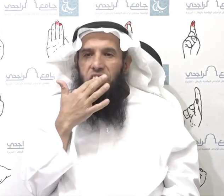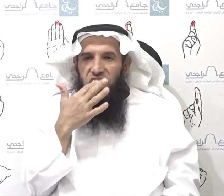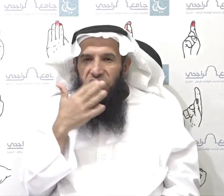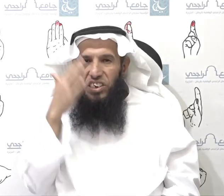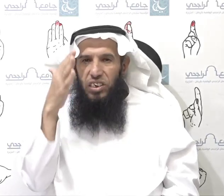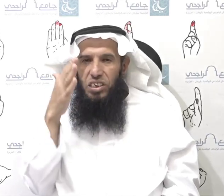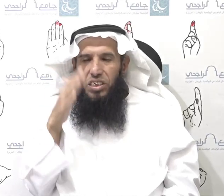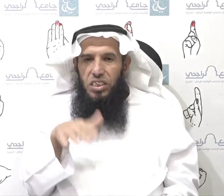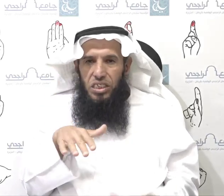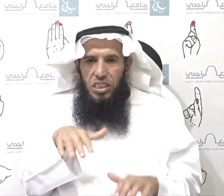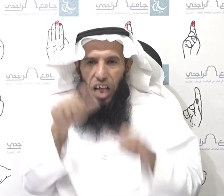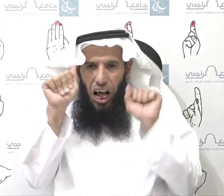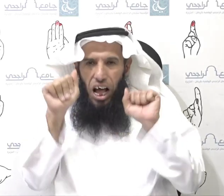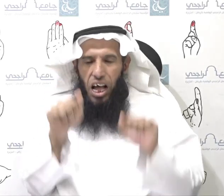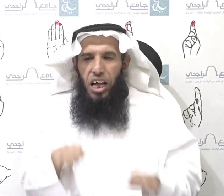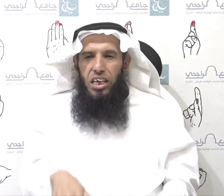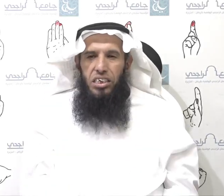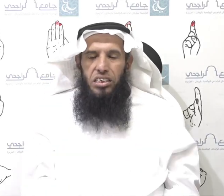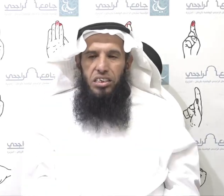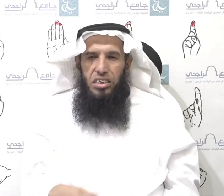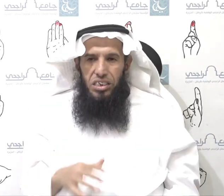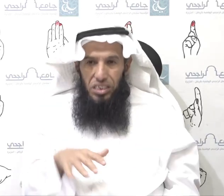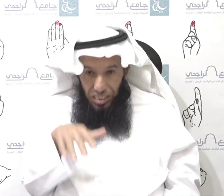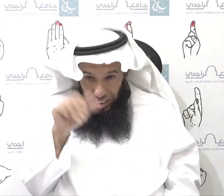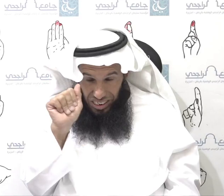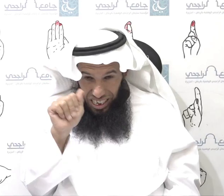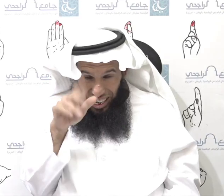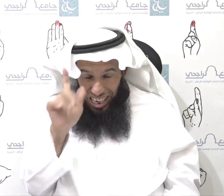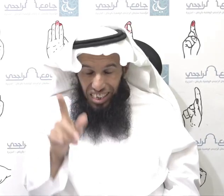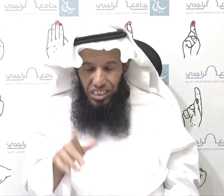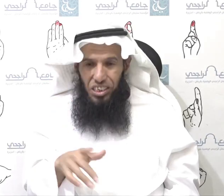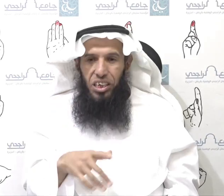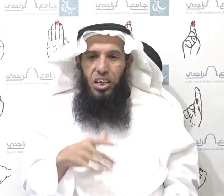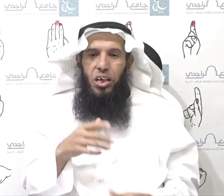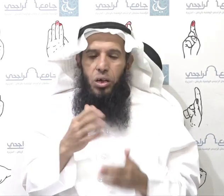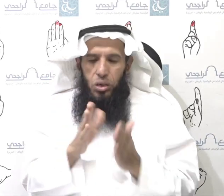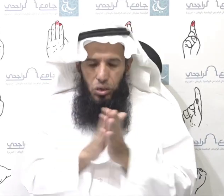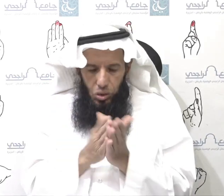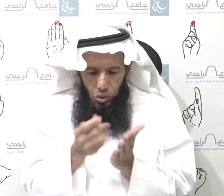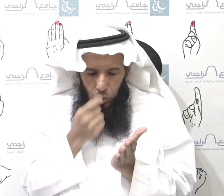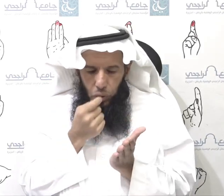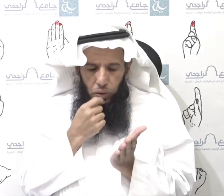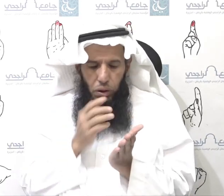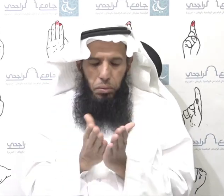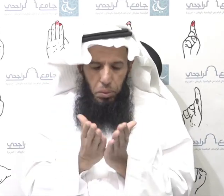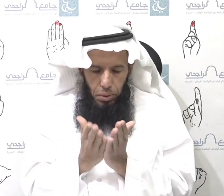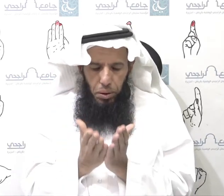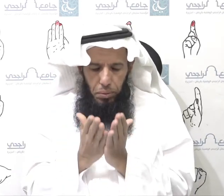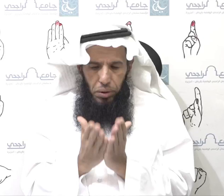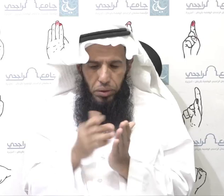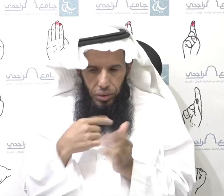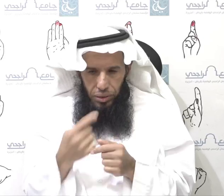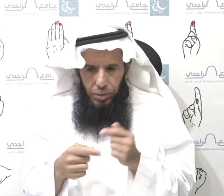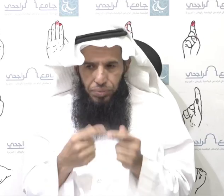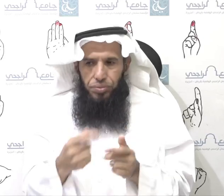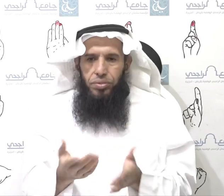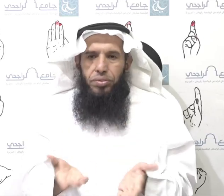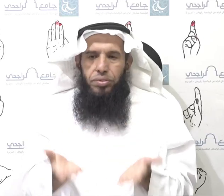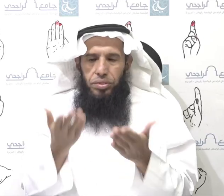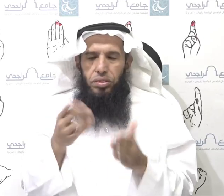التقاعد ثم استغل بقية عمره في قراءة كتاب ربه والقيام بالسنن